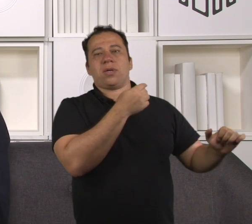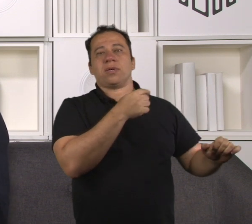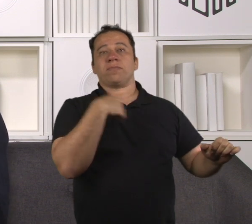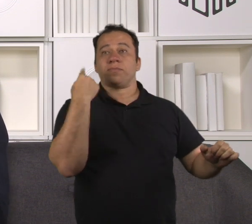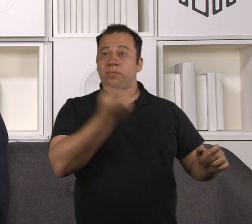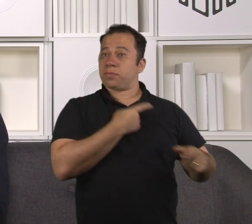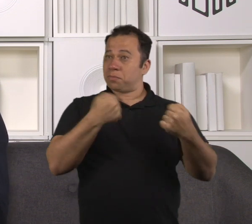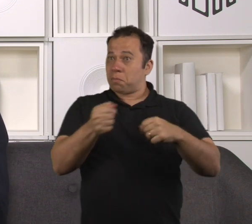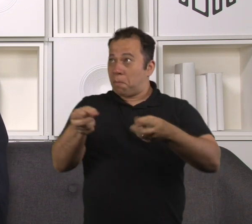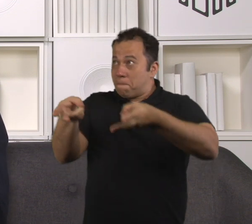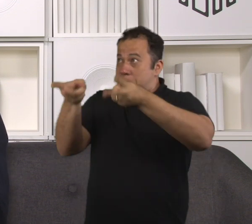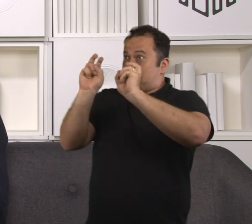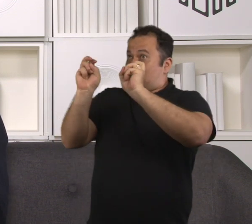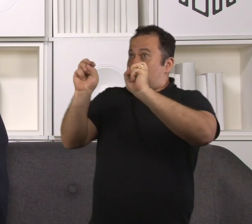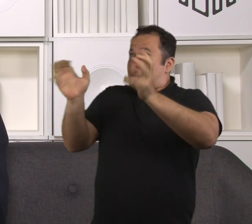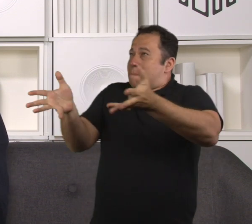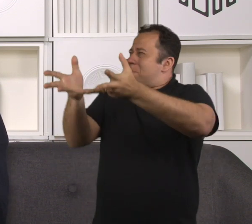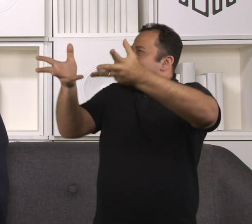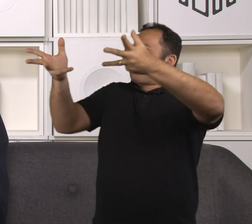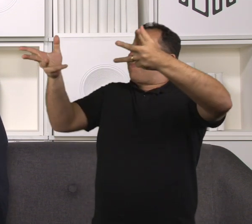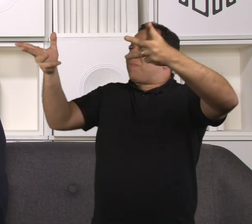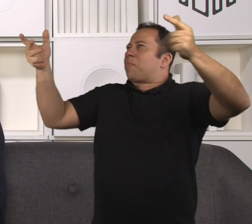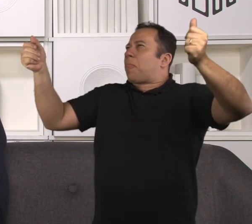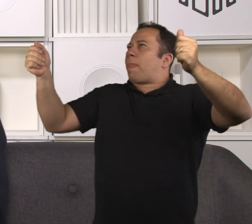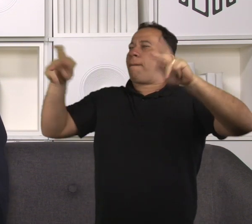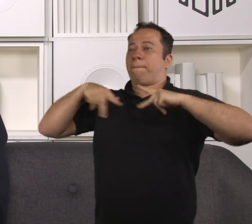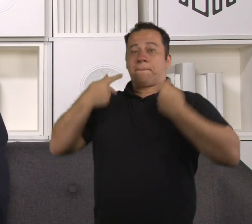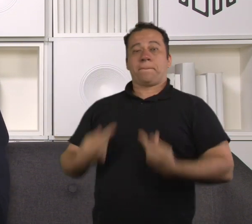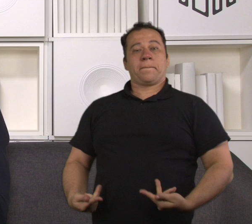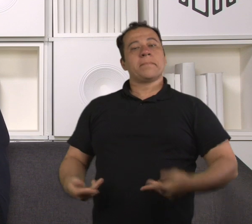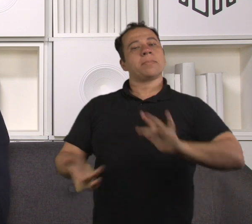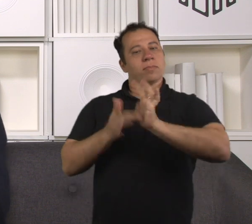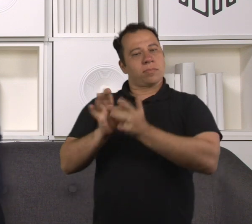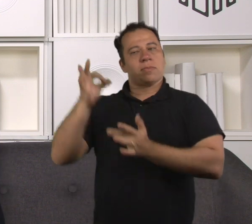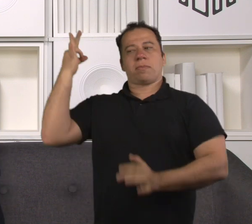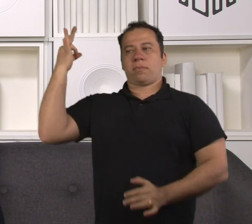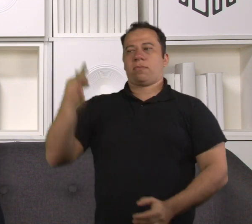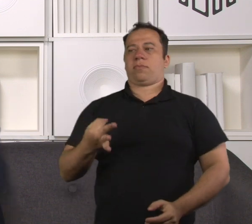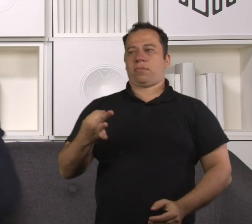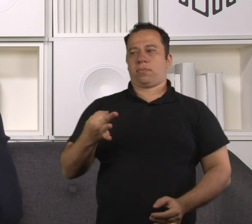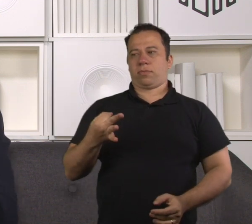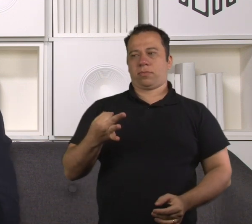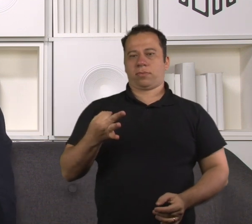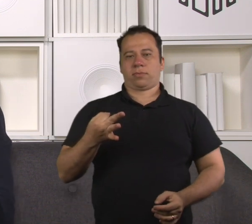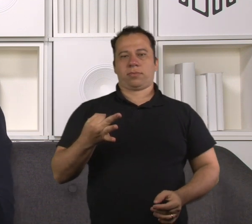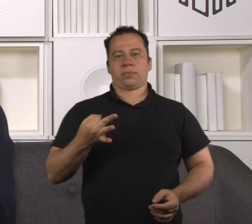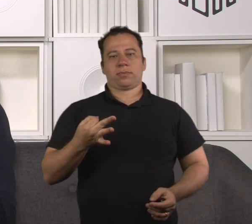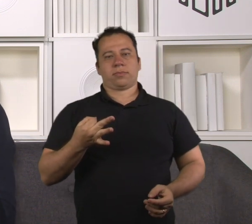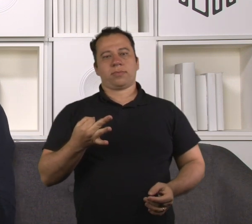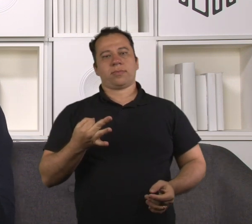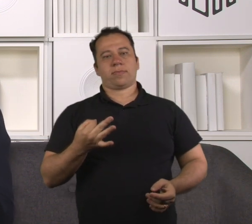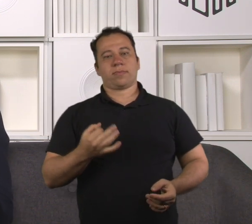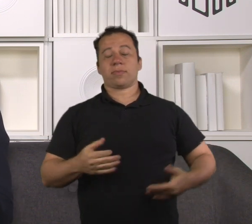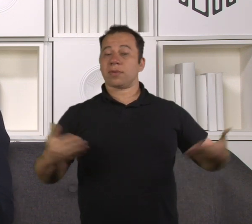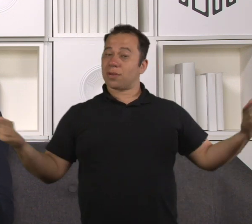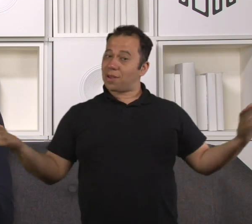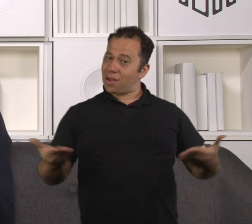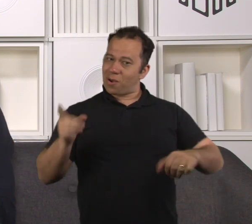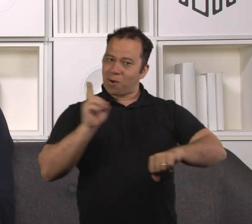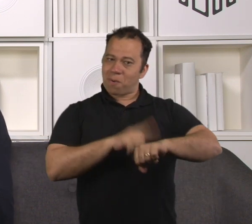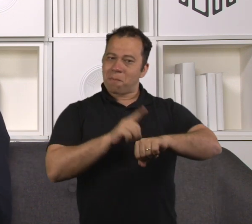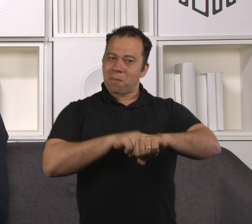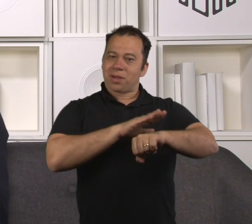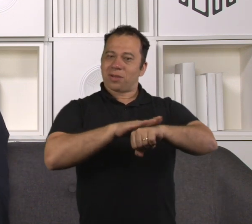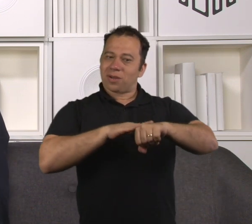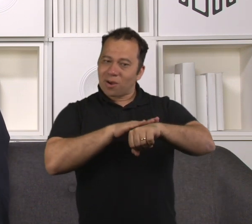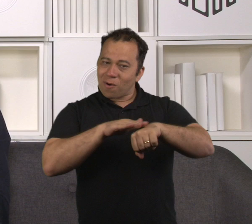que Jesus vem revelar para nós. Então, eu queria sugerir para a sua roda de conversa algumas questões. A